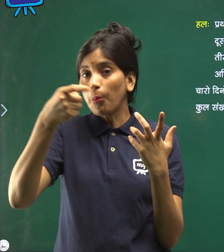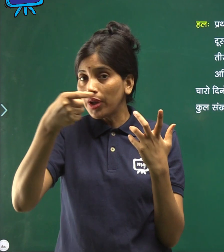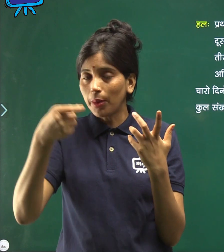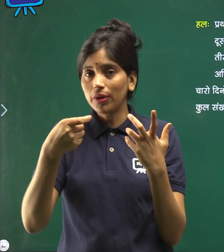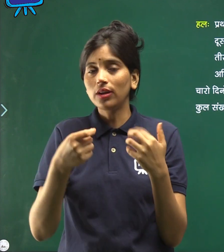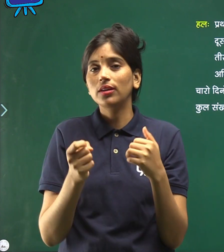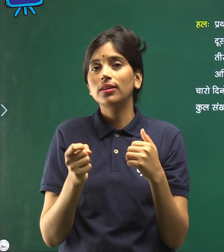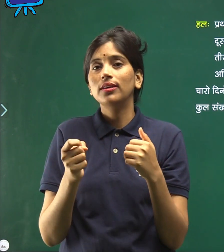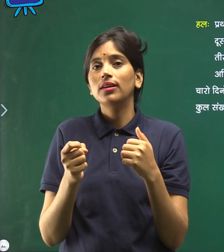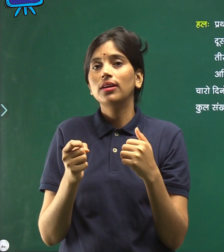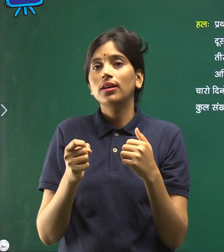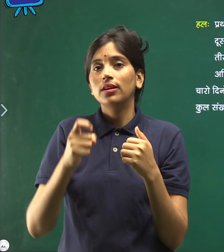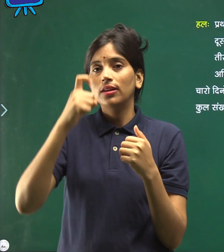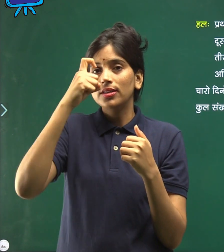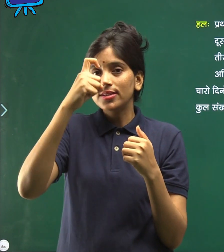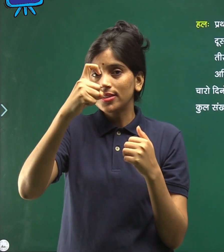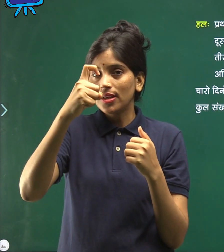बराबर